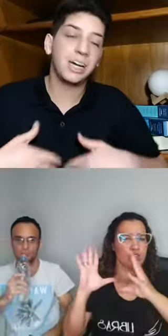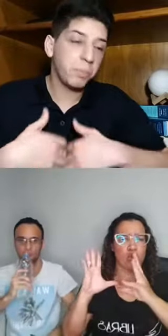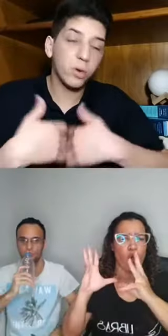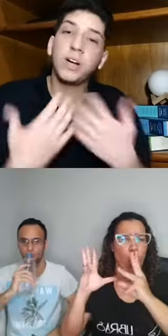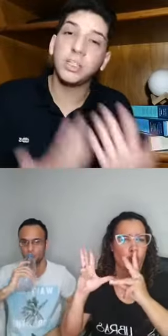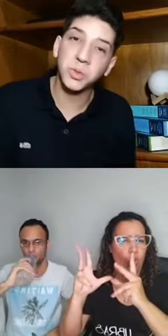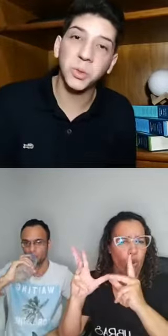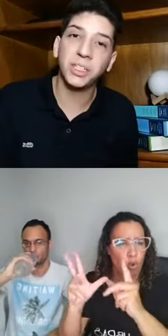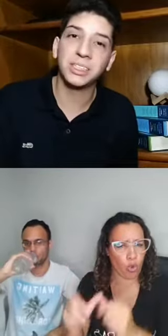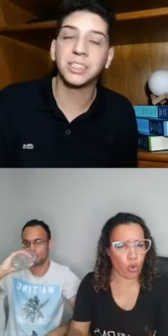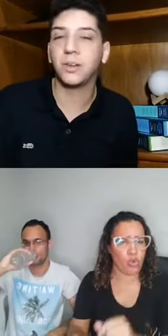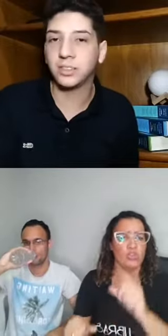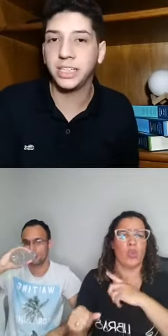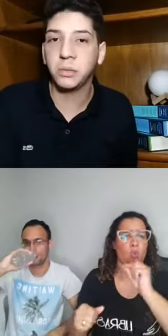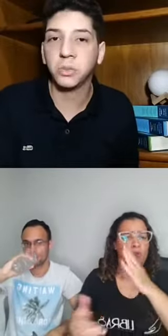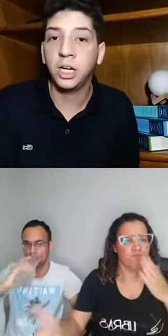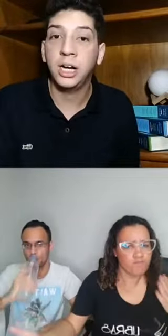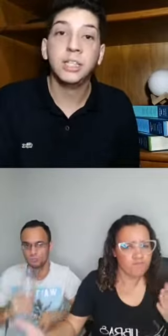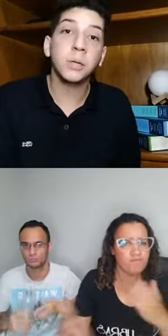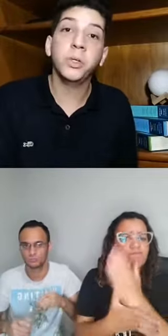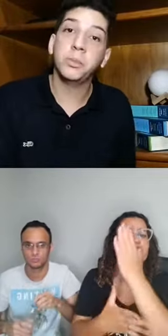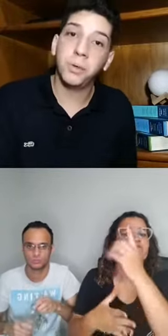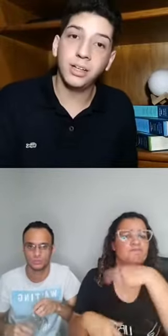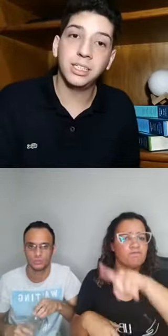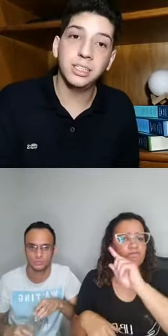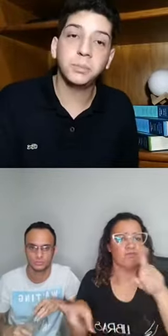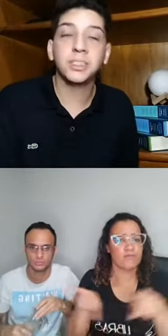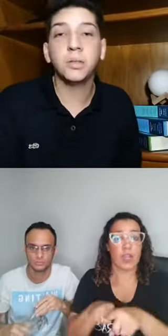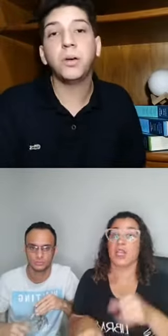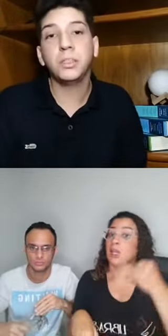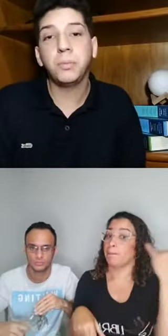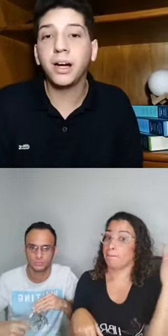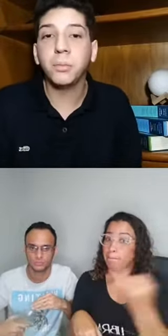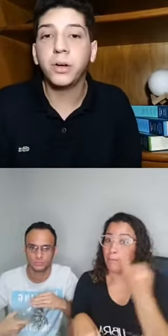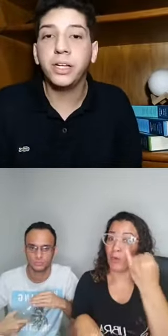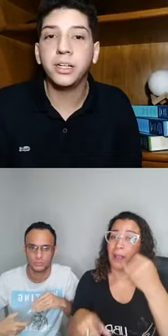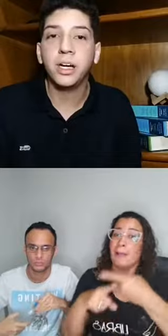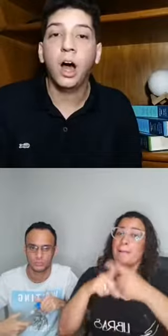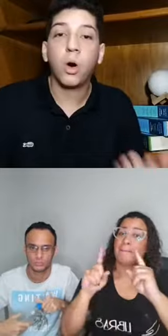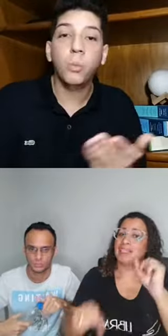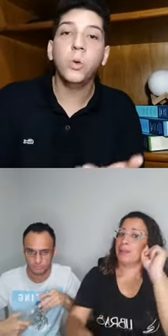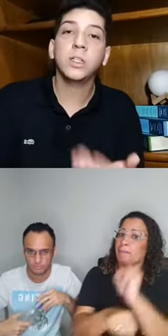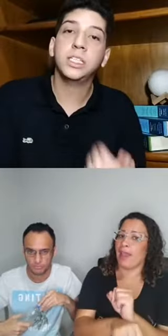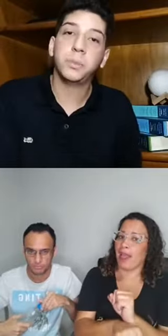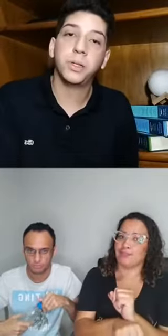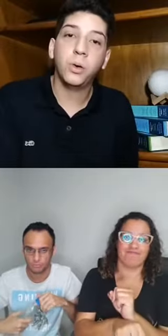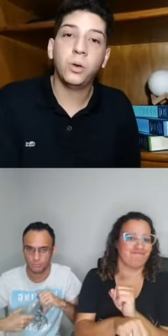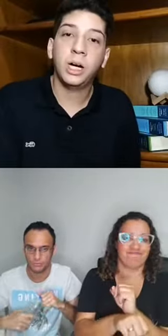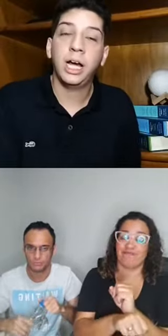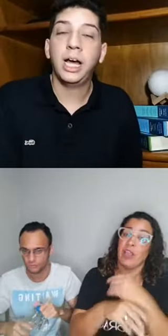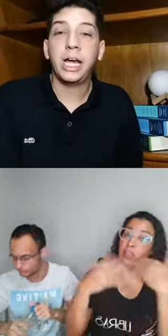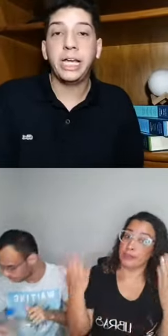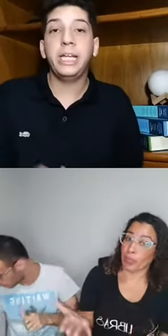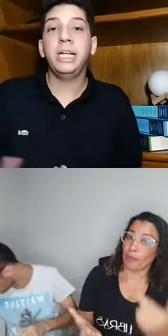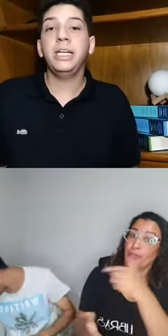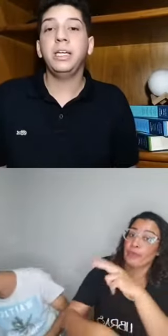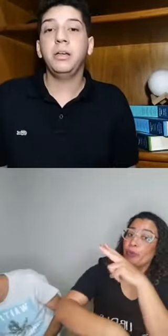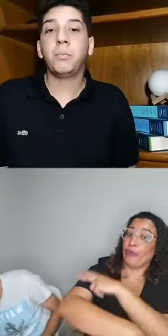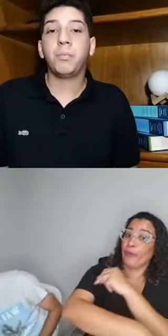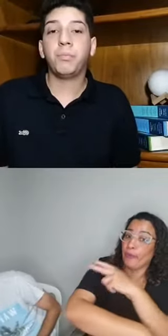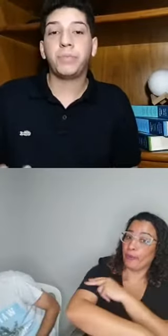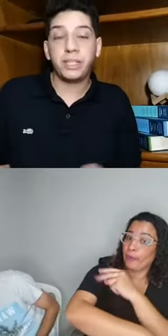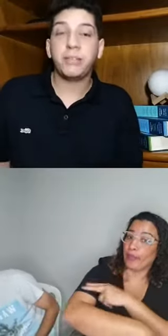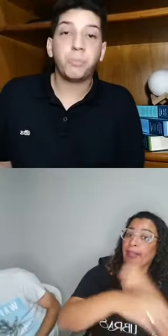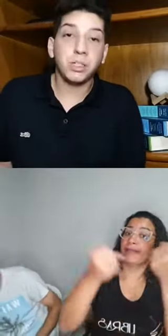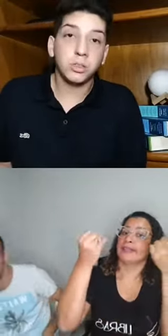essas aprovações que nós temos são muito importantes, mas não podem parar por aí. Como o Ronan explicou,